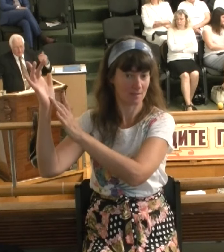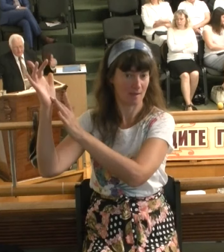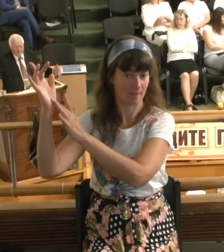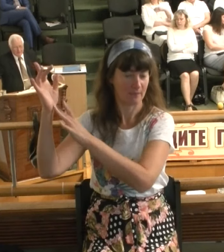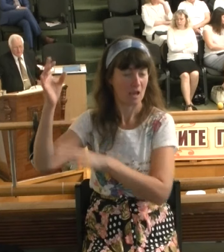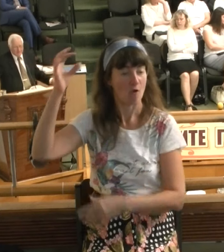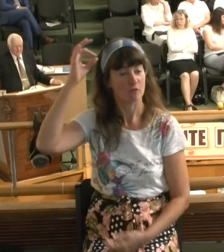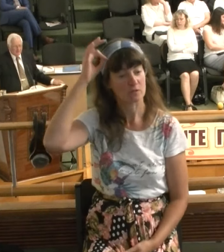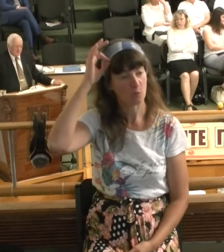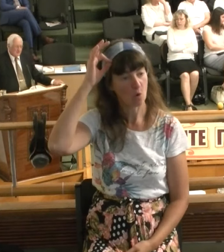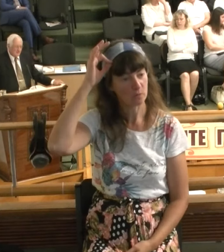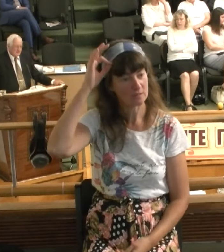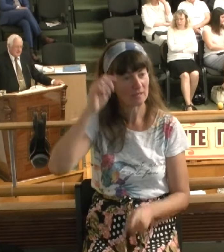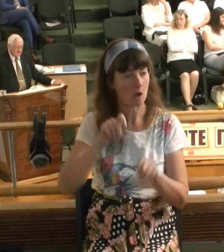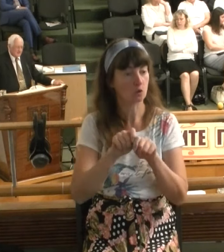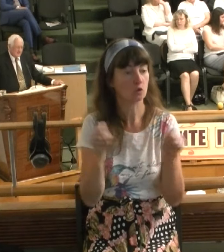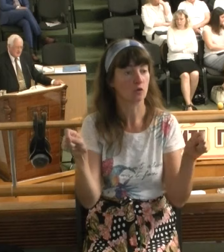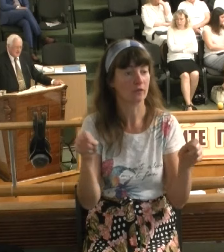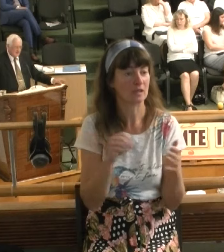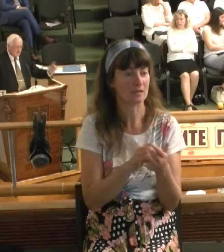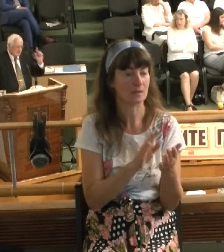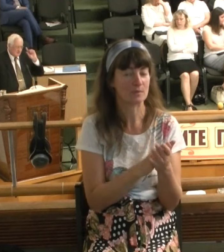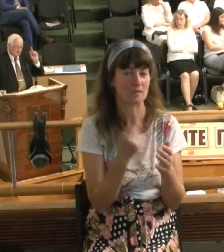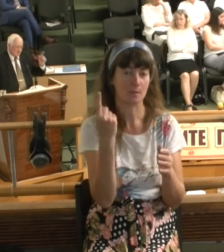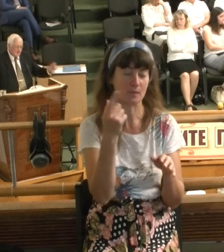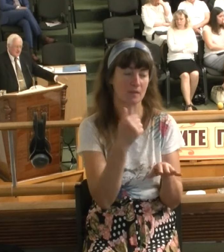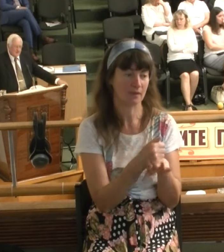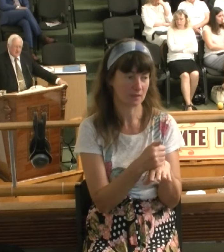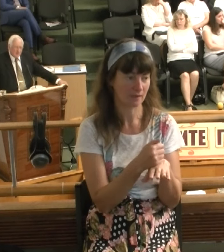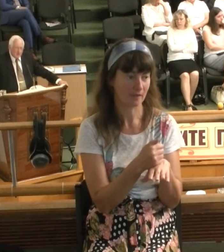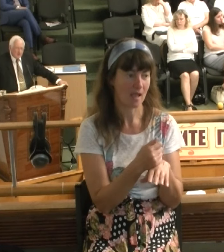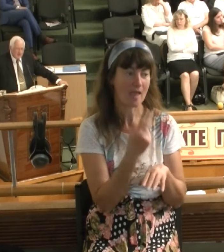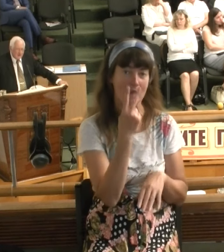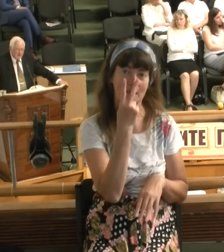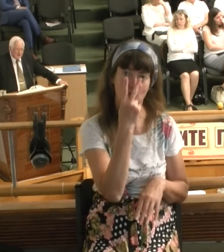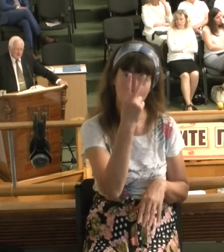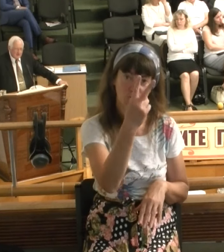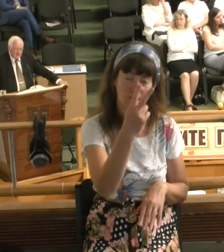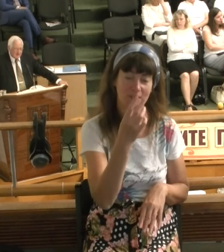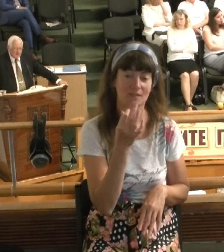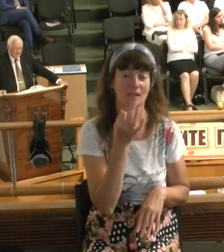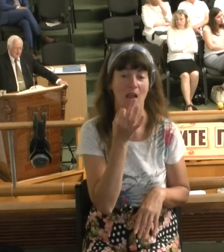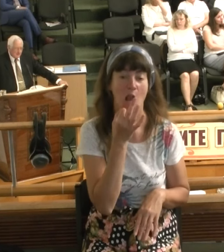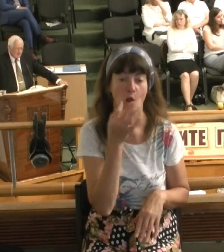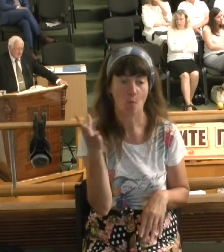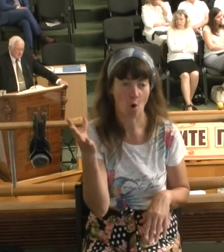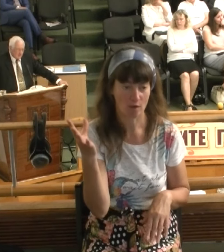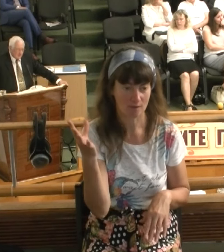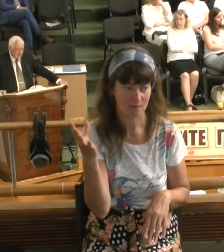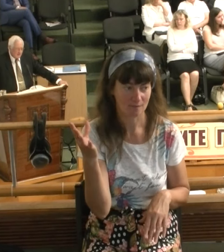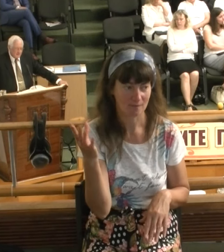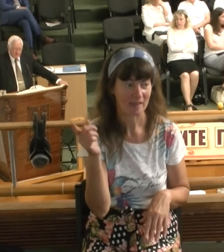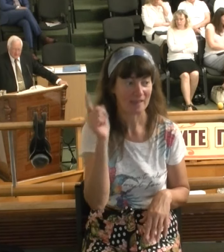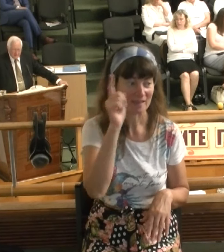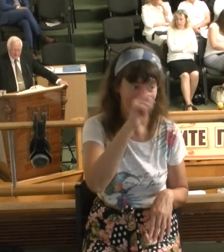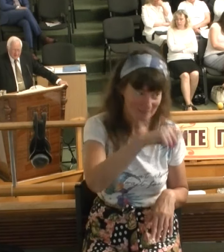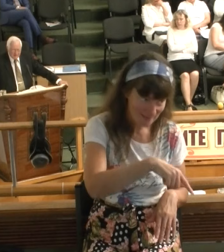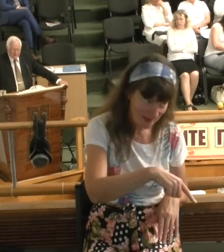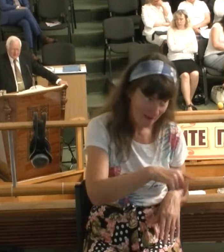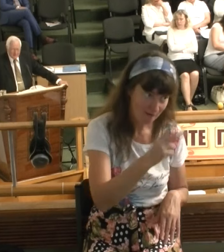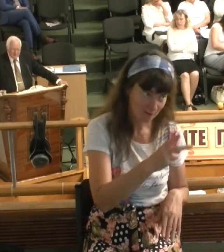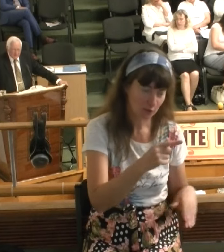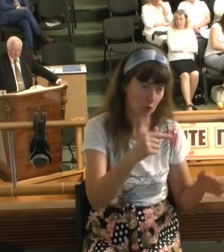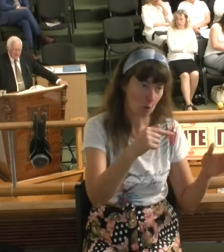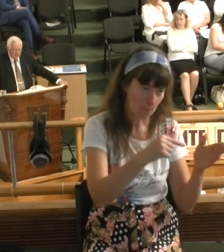в Откровении написано в первой главе. И узрите во всякое око и те, которые